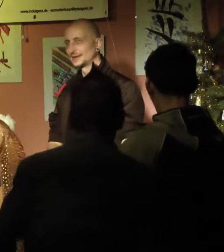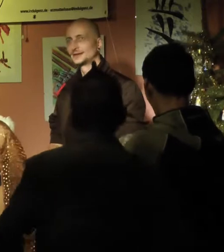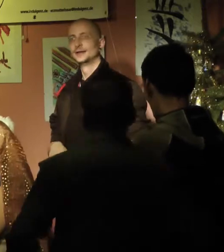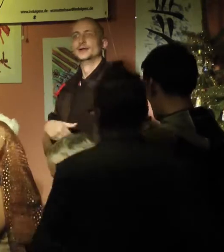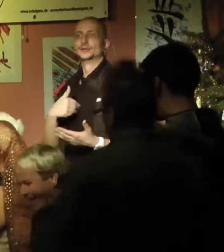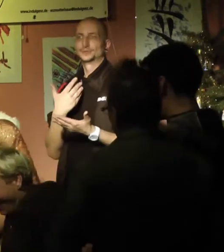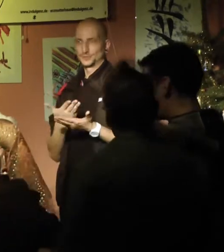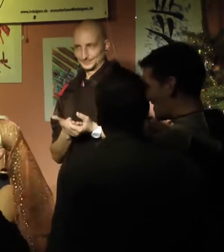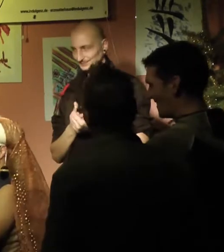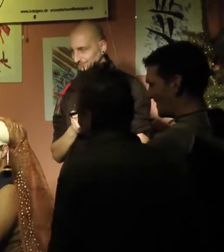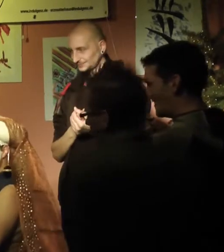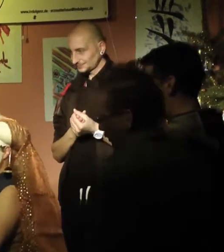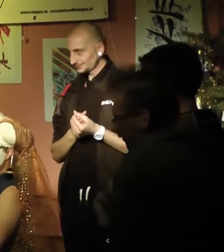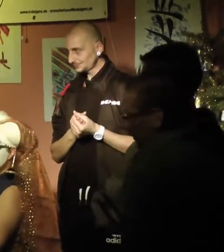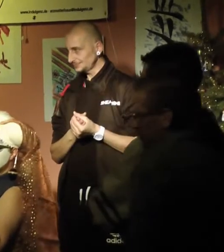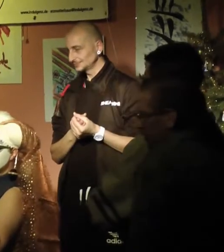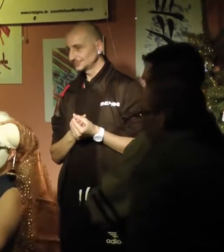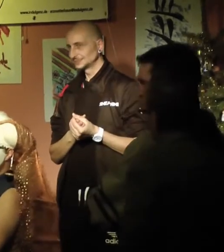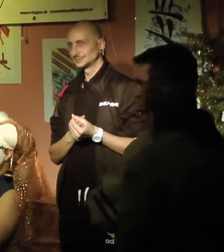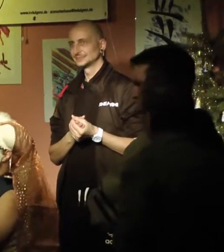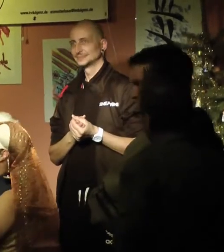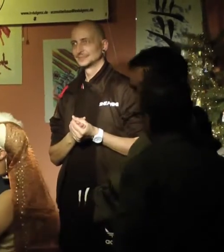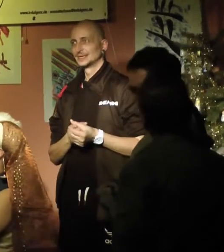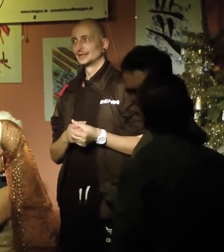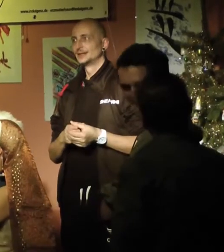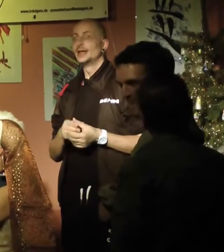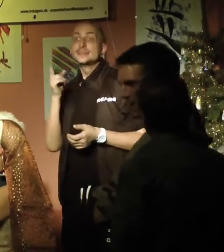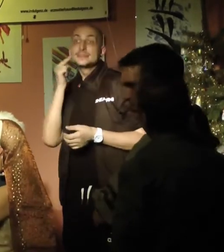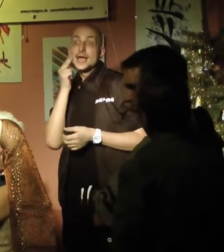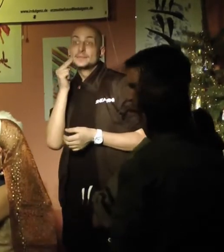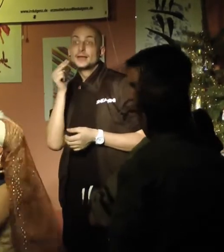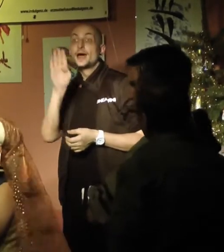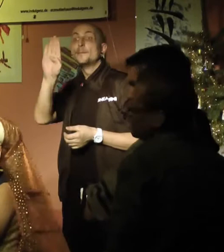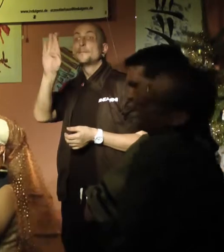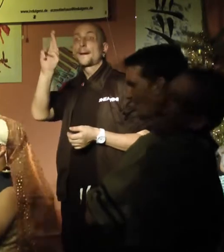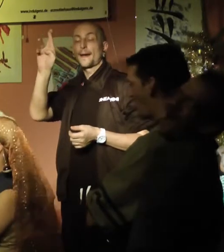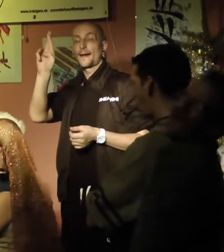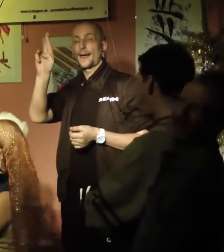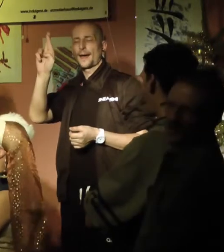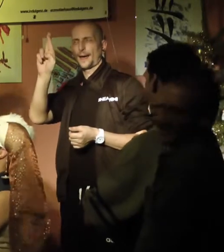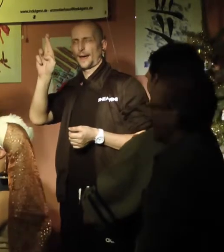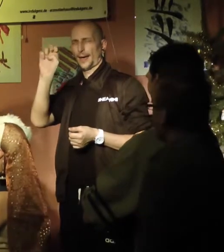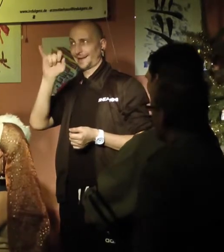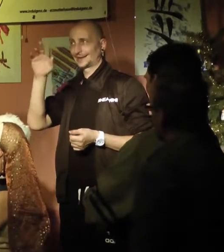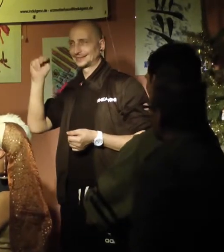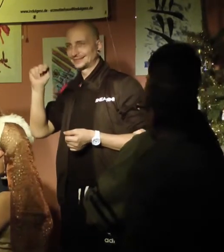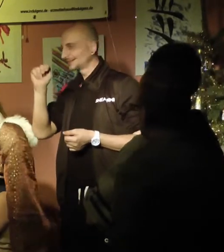So, komm her. Engelchen, wie heißt du denn? Brian. Hallo Brian.